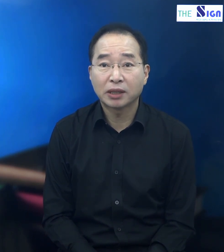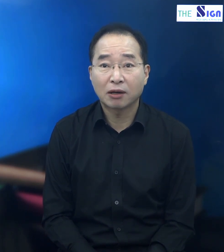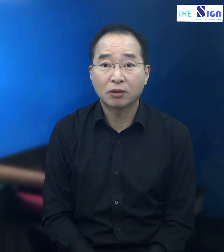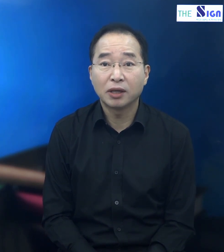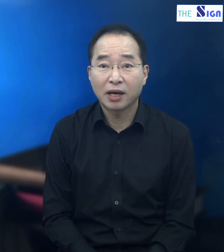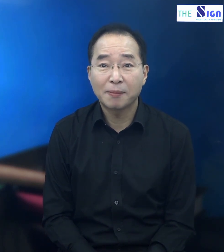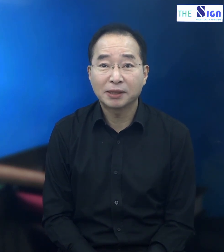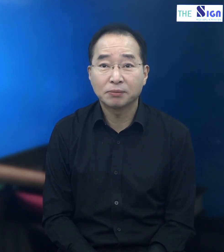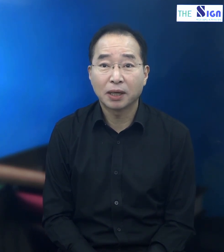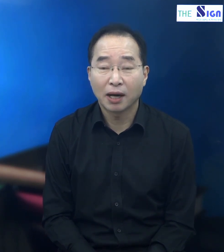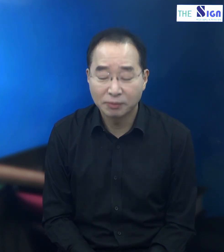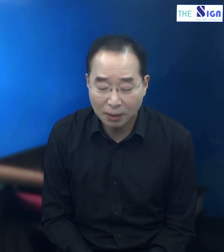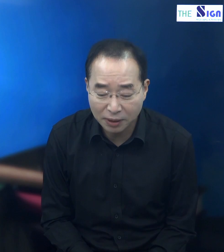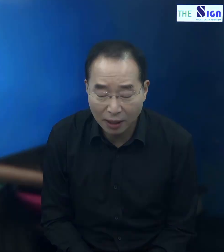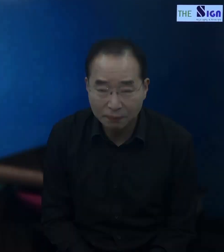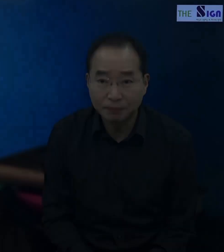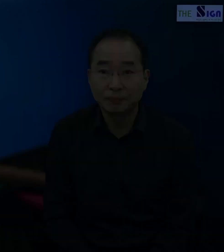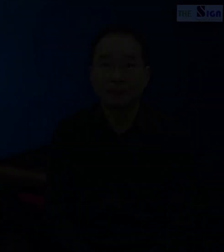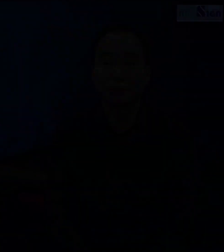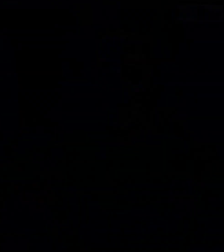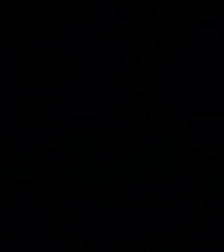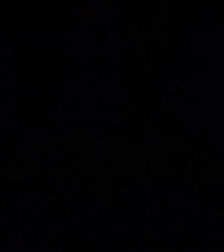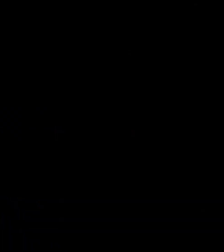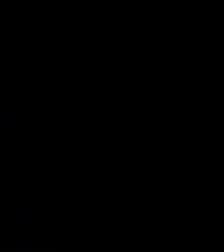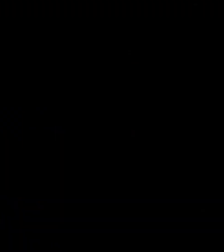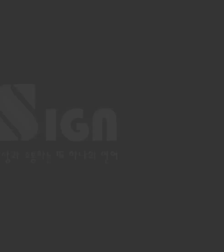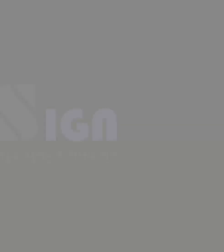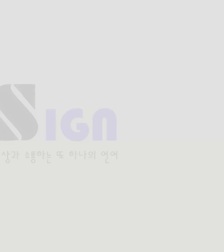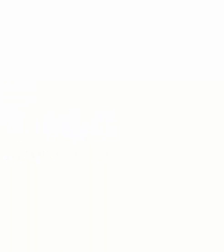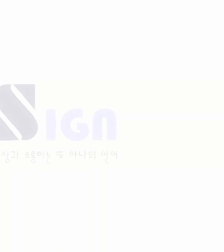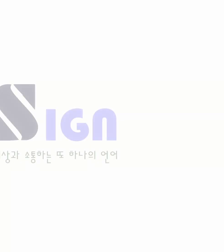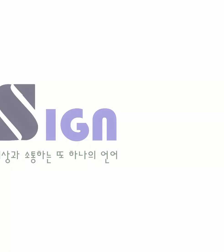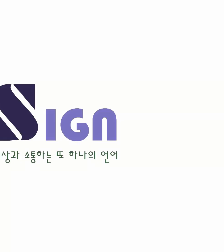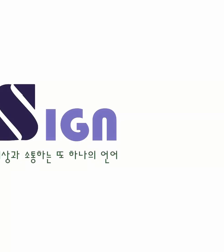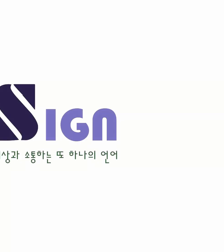세 단어를 알아봤습니다. 감사합니다.